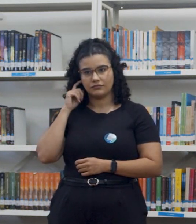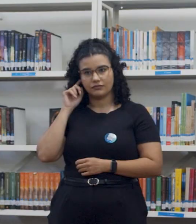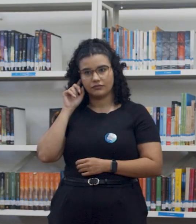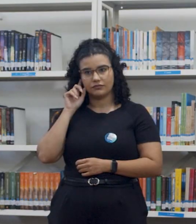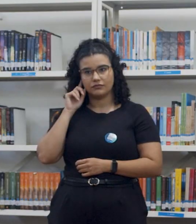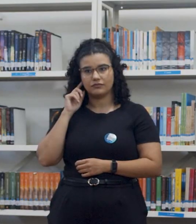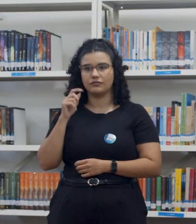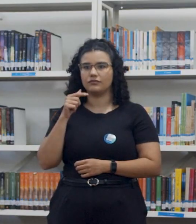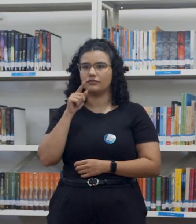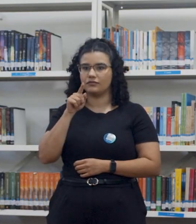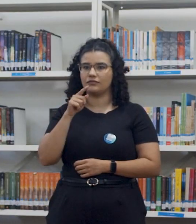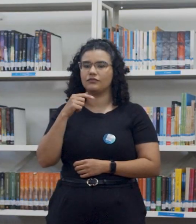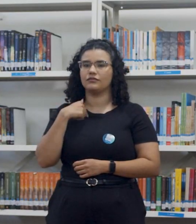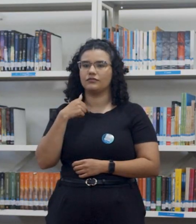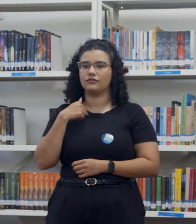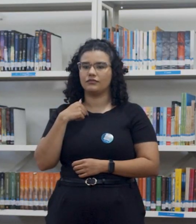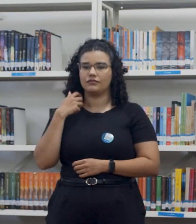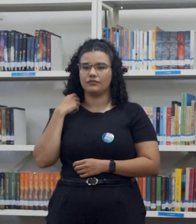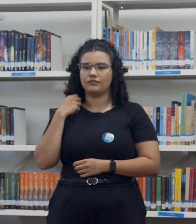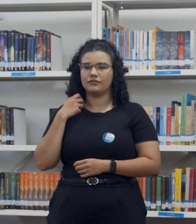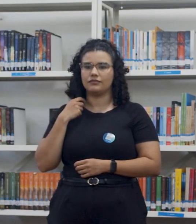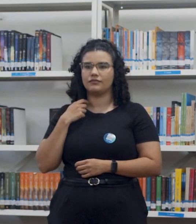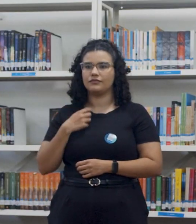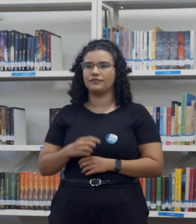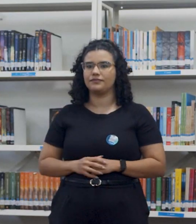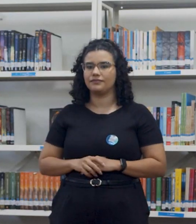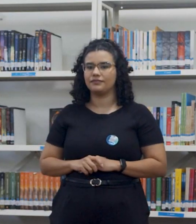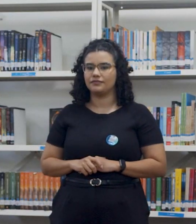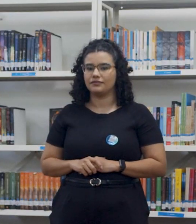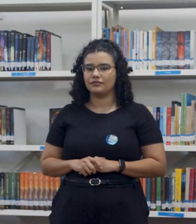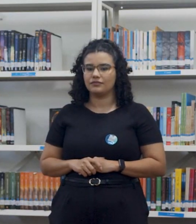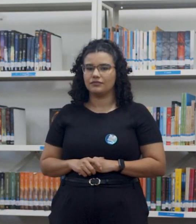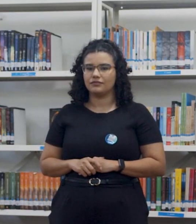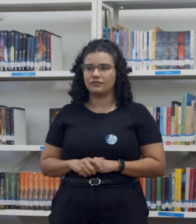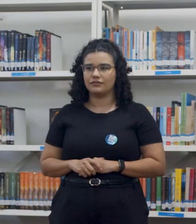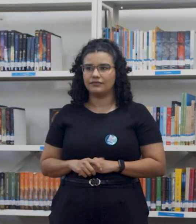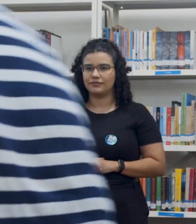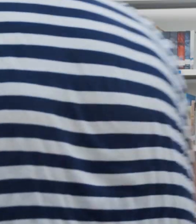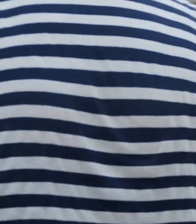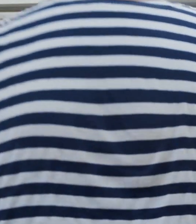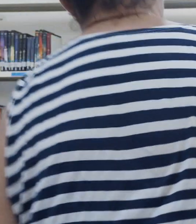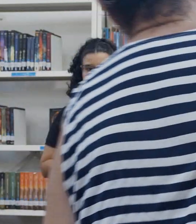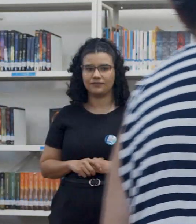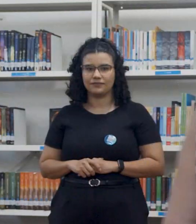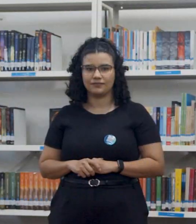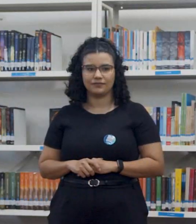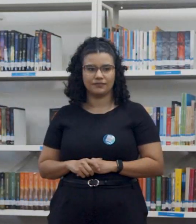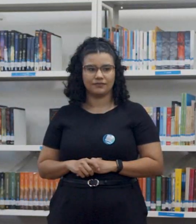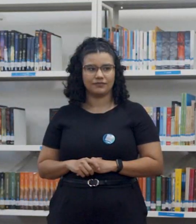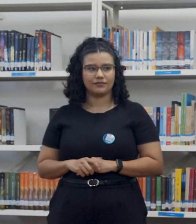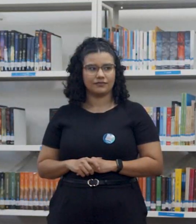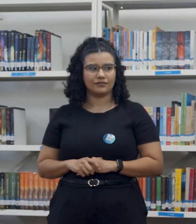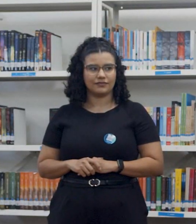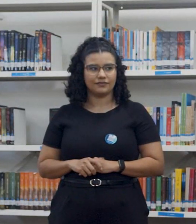Como eu disse, eu escolhi. Uma senhora branca e grisalha vai para a frente com papéis em mãos. Ela usa regata listrada em branco e azul